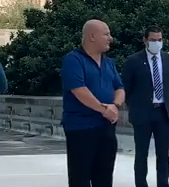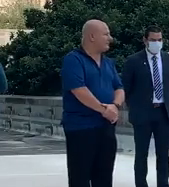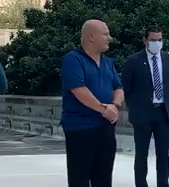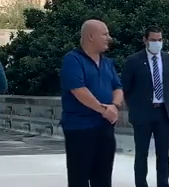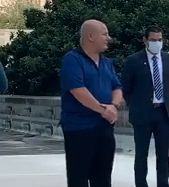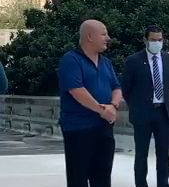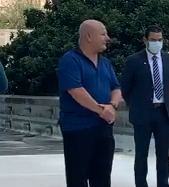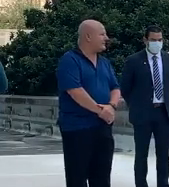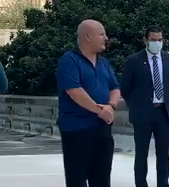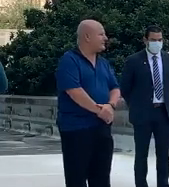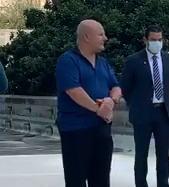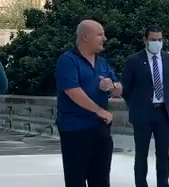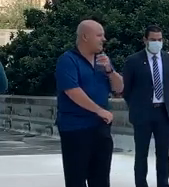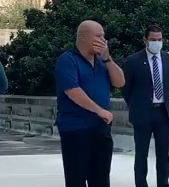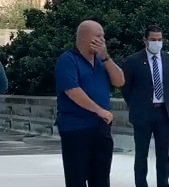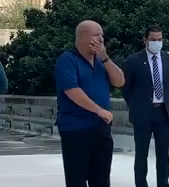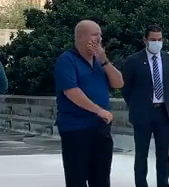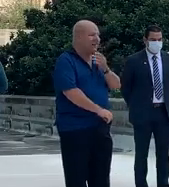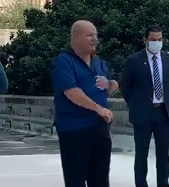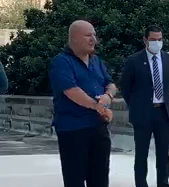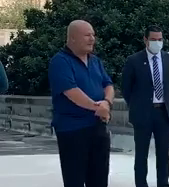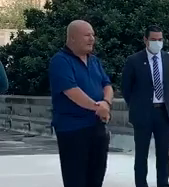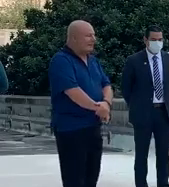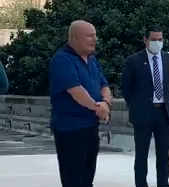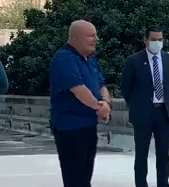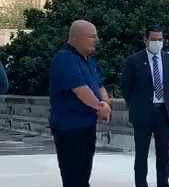la comunidad latina que ha migrado de este país